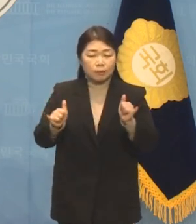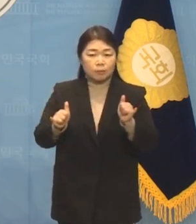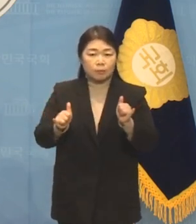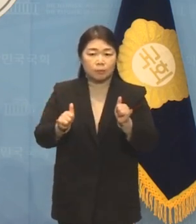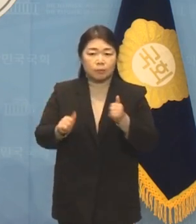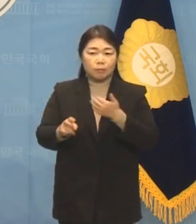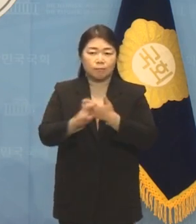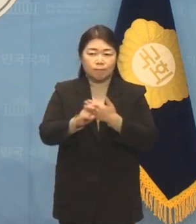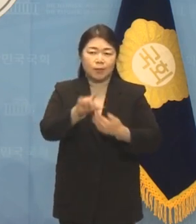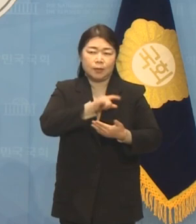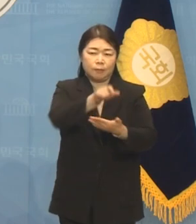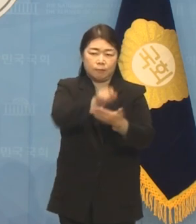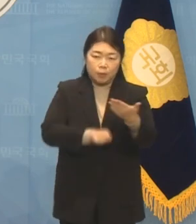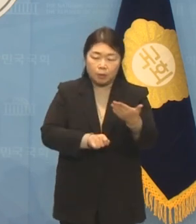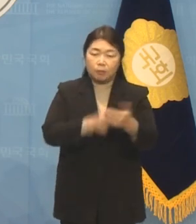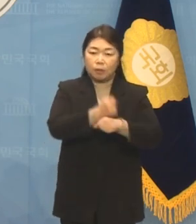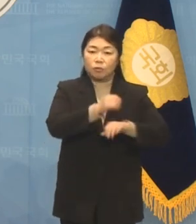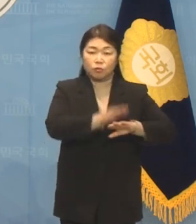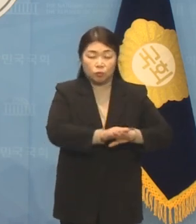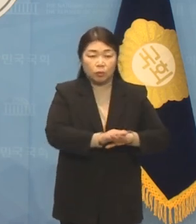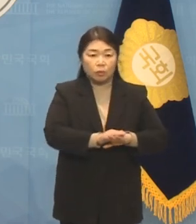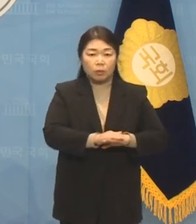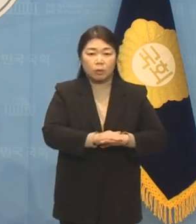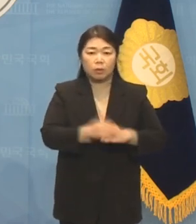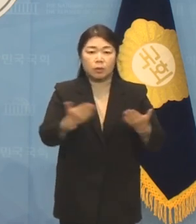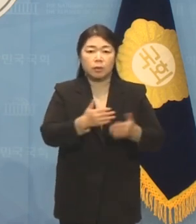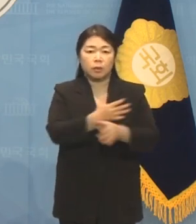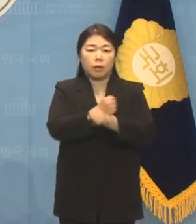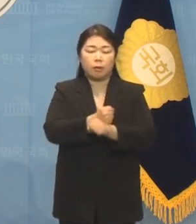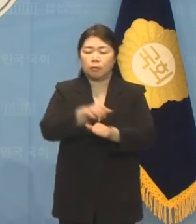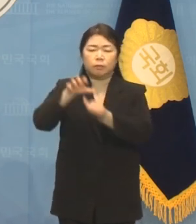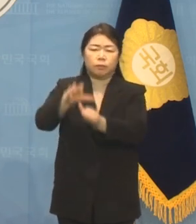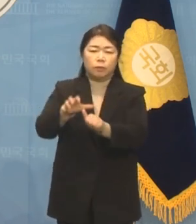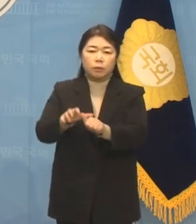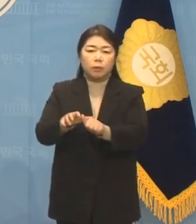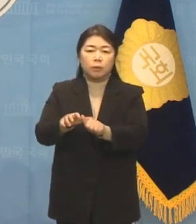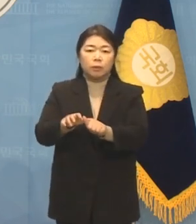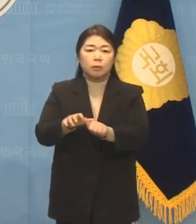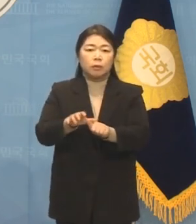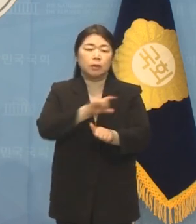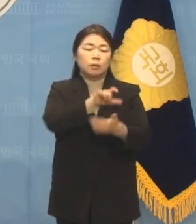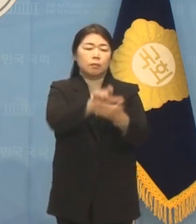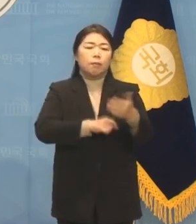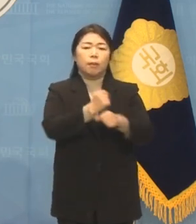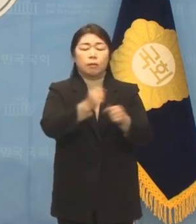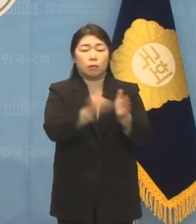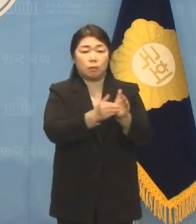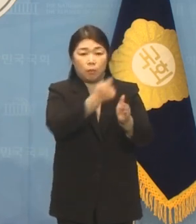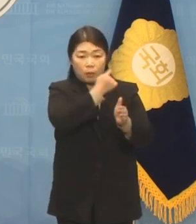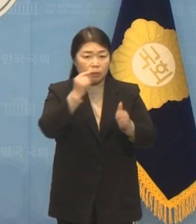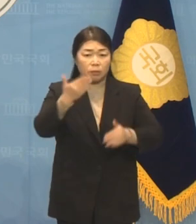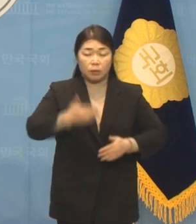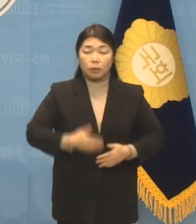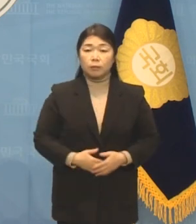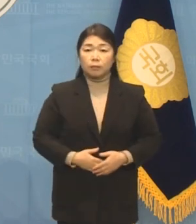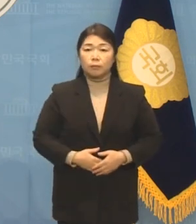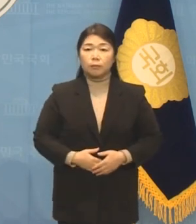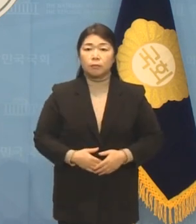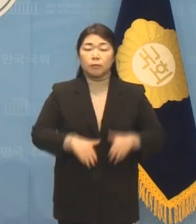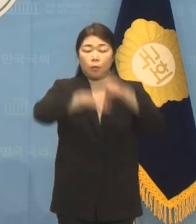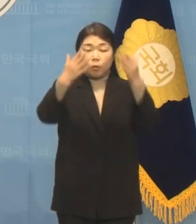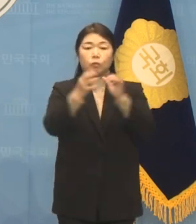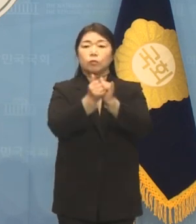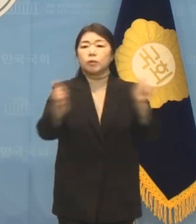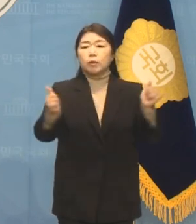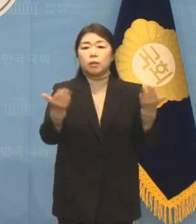취업 제한 등 불법 부당 노동 행위를 한 사실이 드러났습니다. 모든 국민은 직업 선택의 자유를 가진다는